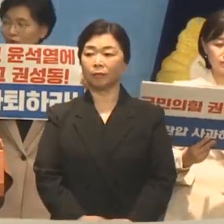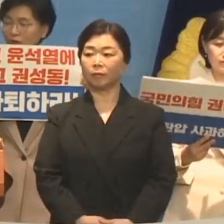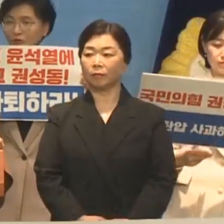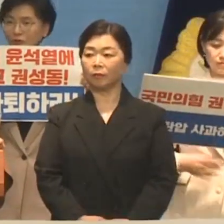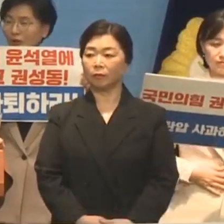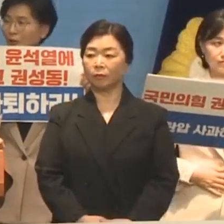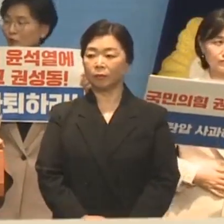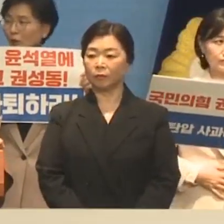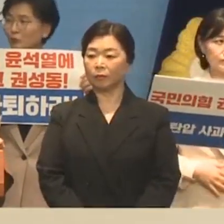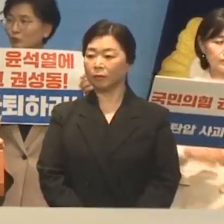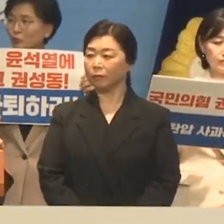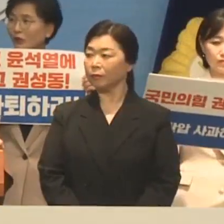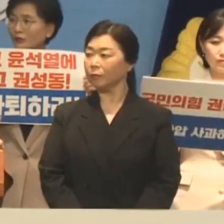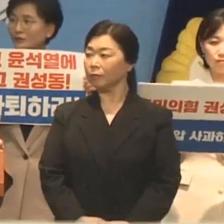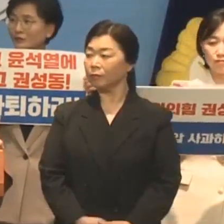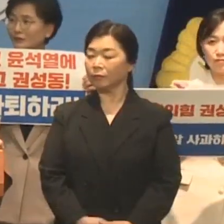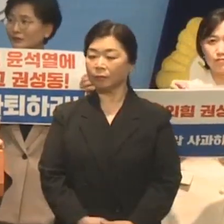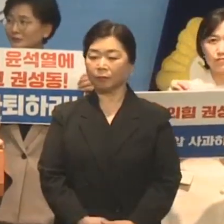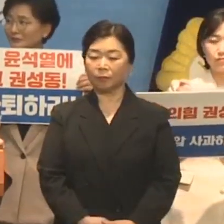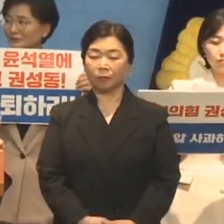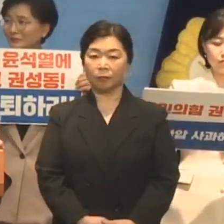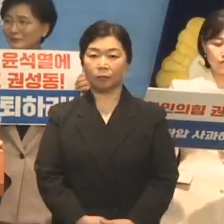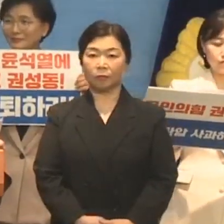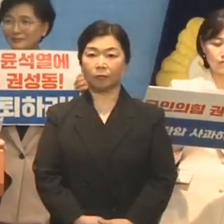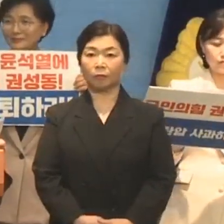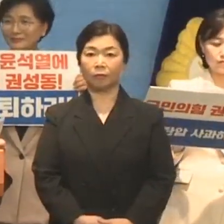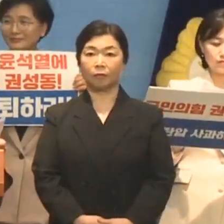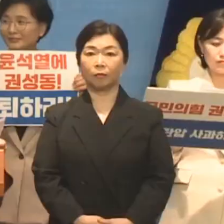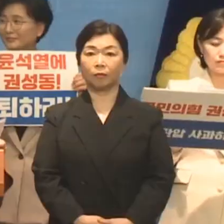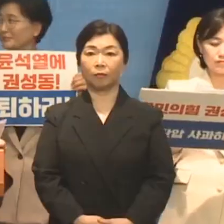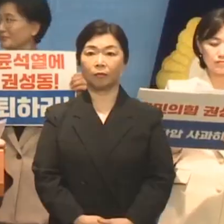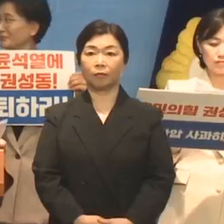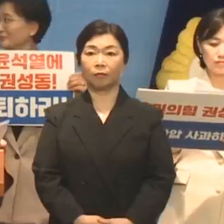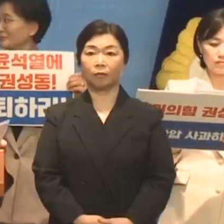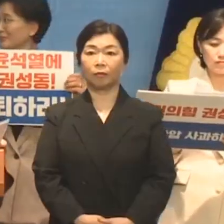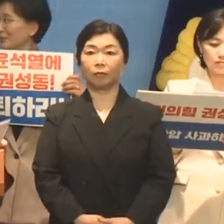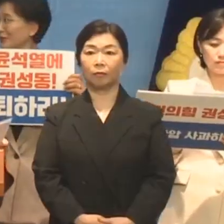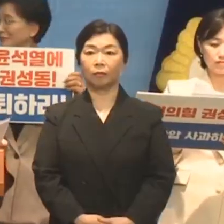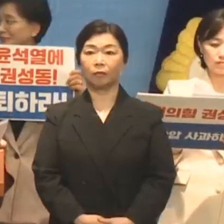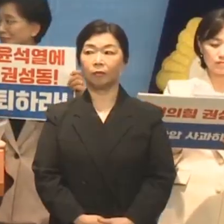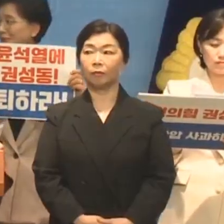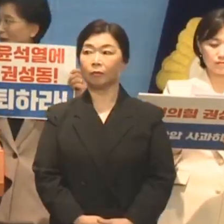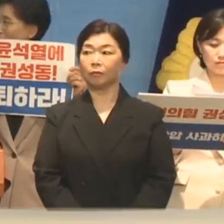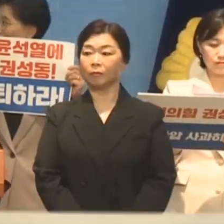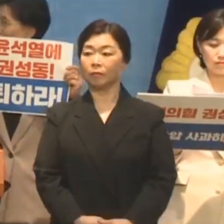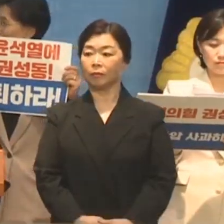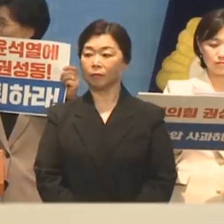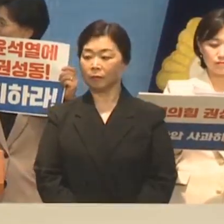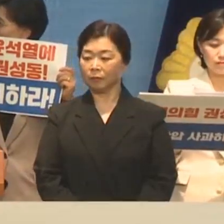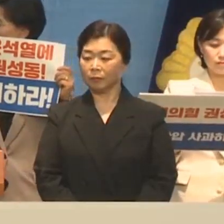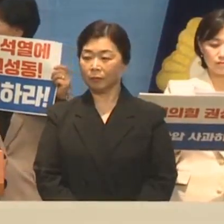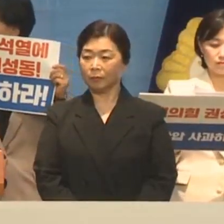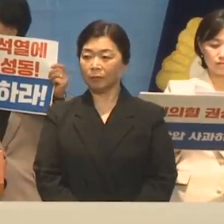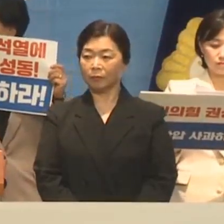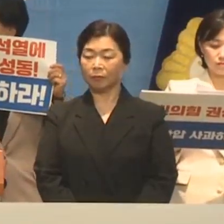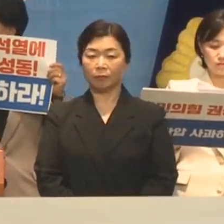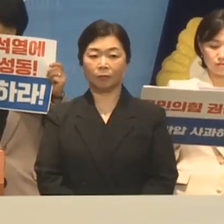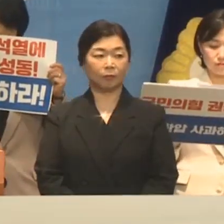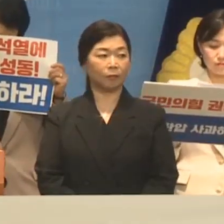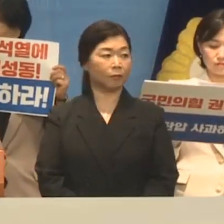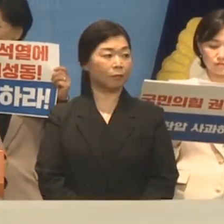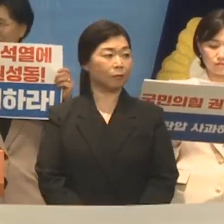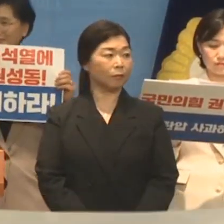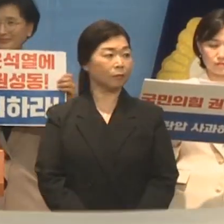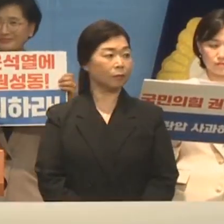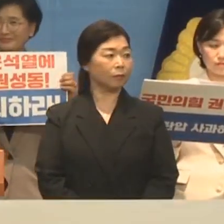정진숙 의원이 있어서 아무도 함부로 못 와. 내가 조폭같이 생겼어? 어릴 때